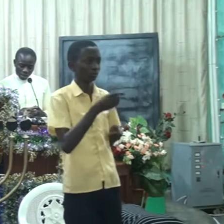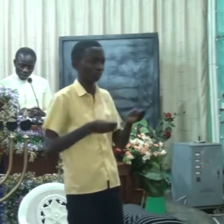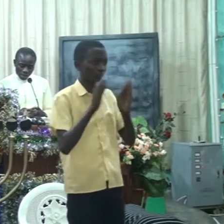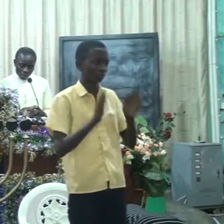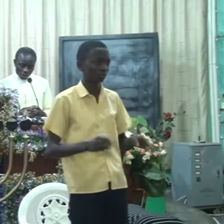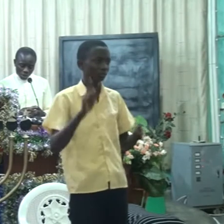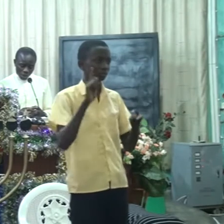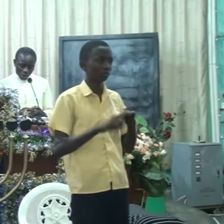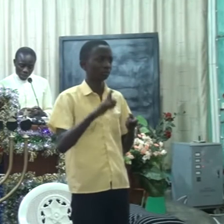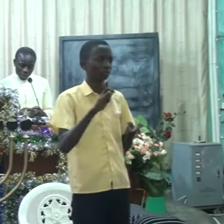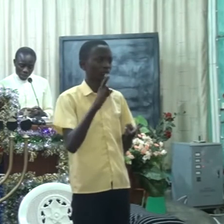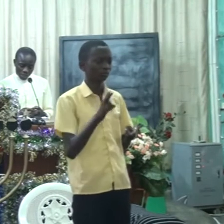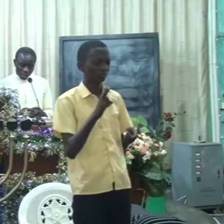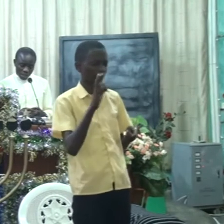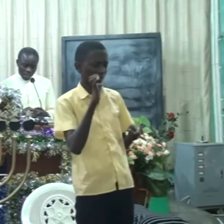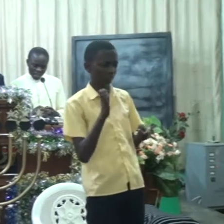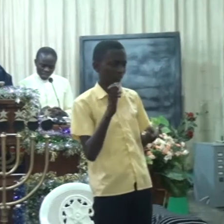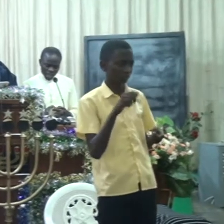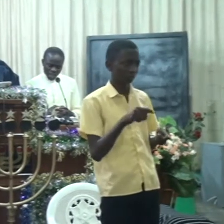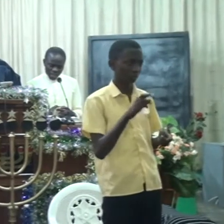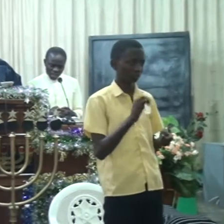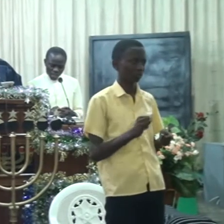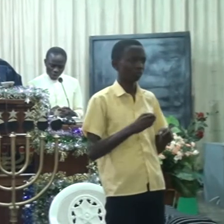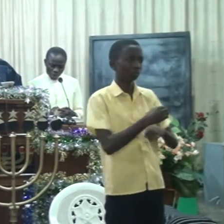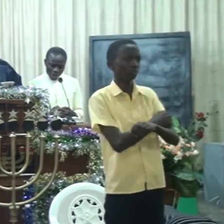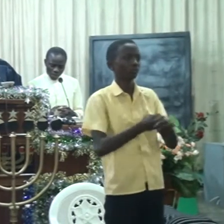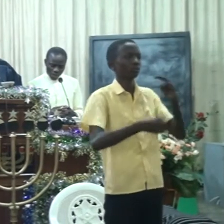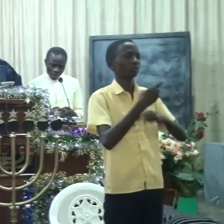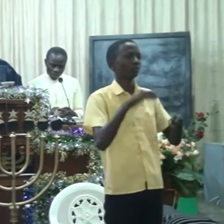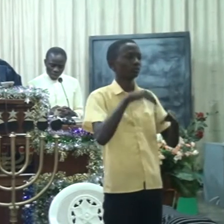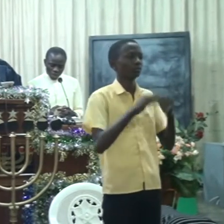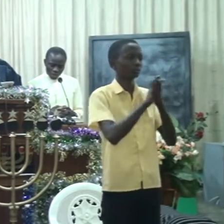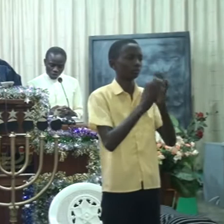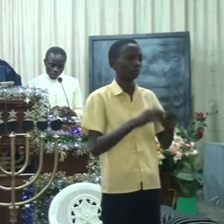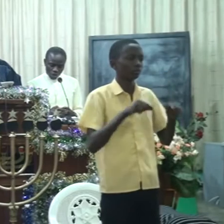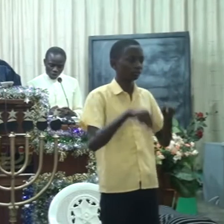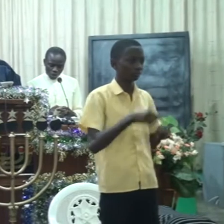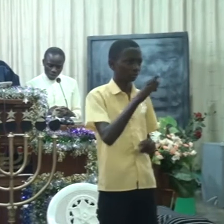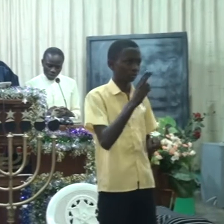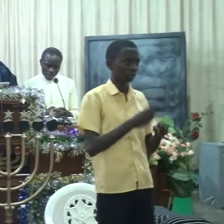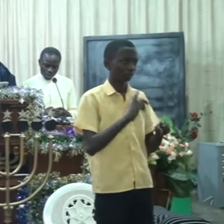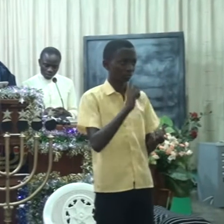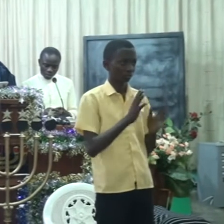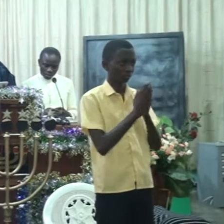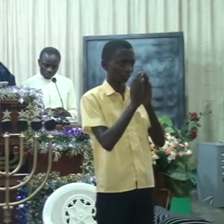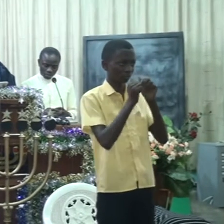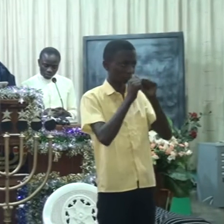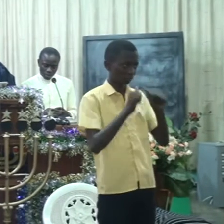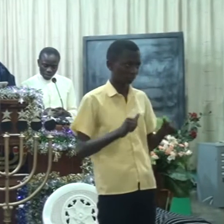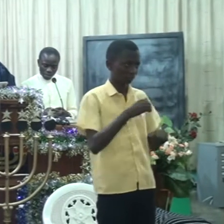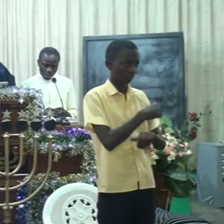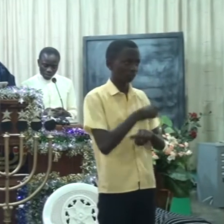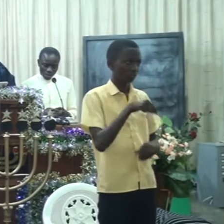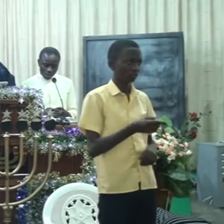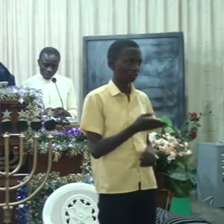ya Rwengeri. De l'autre côté de Rwengeri. Umewarudisha tena salama. Ramené encore une fois en paix. Tunasema jina lako libarikiwe. Que ton nom soit béni. Culte